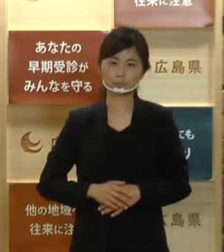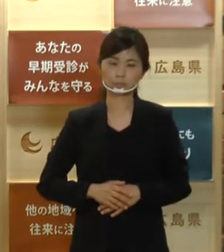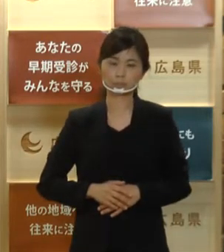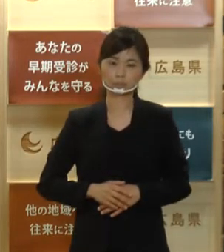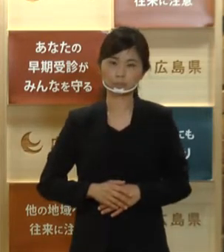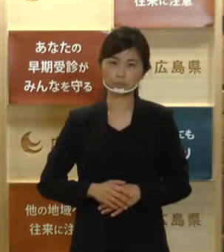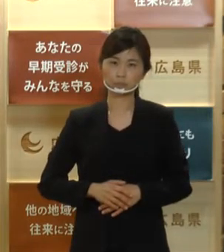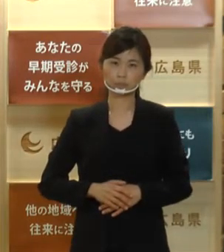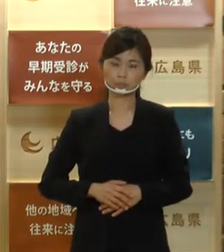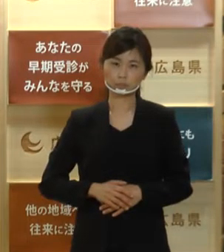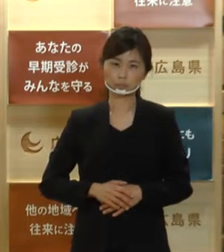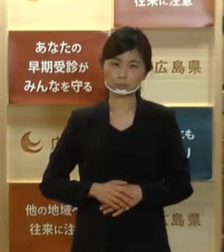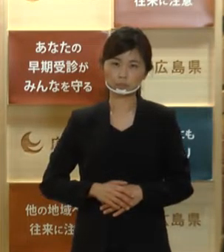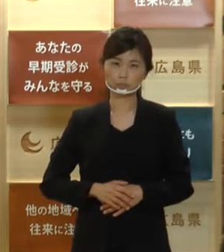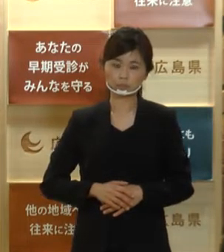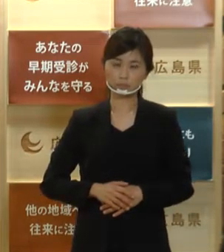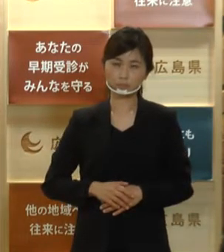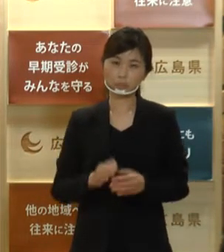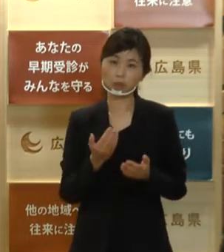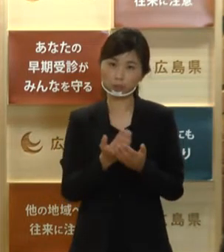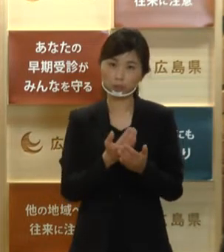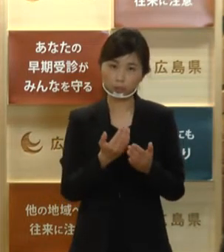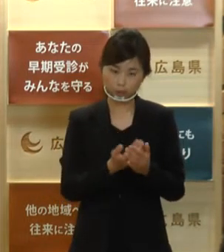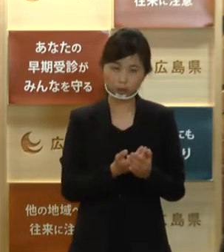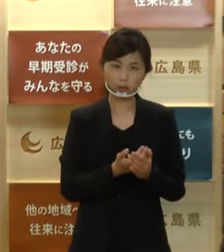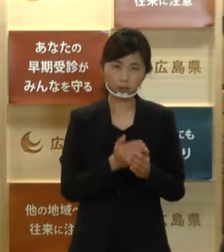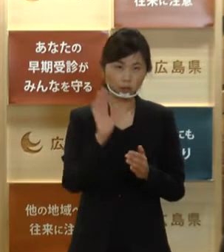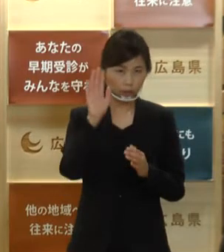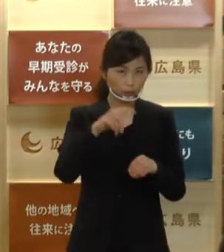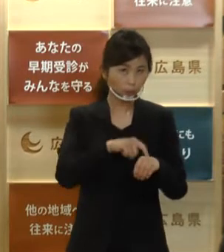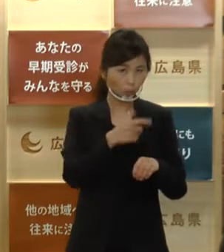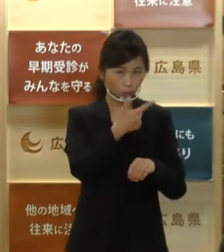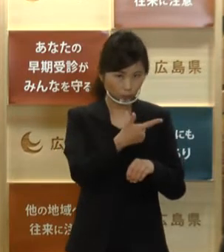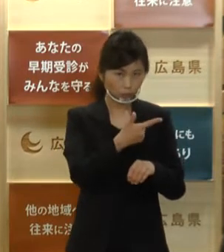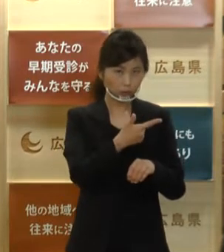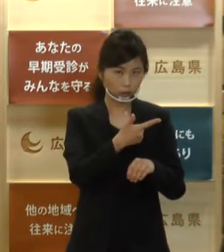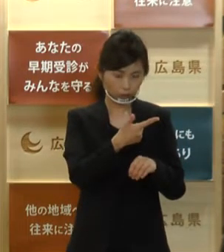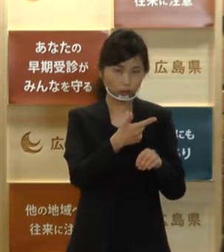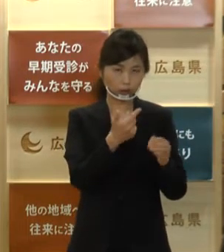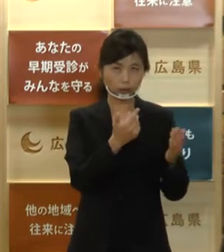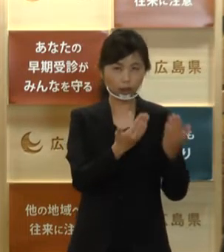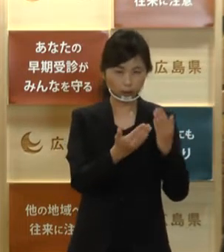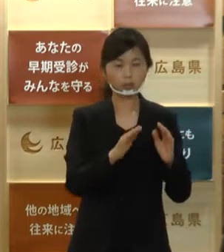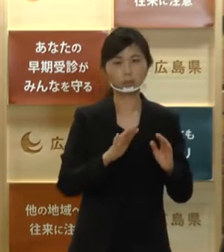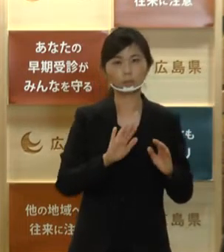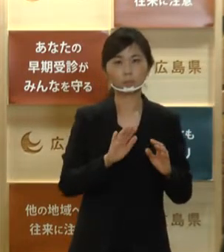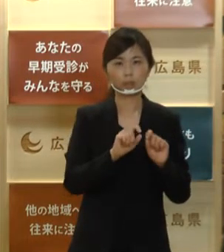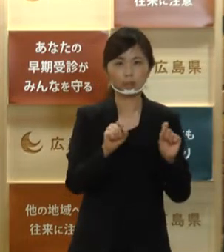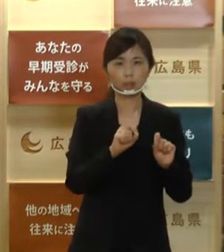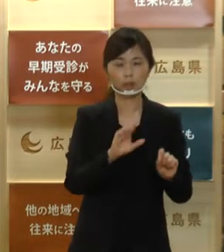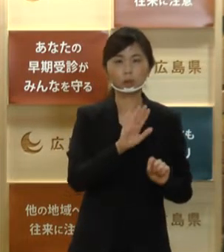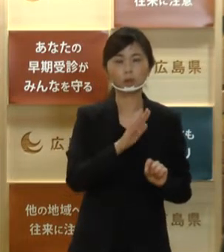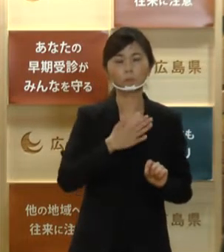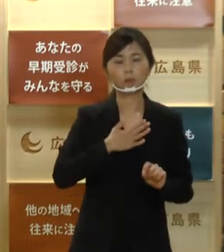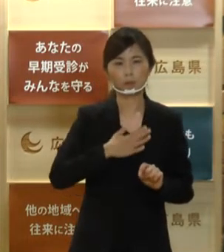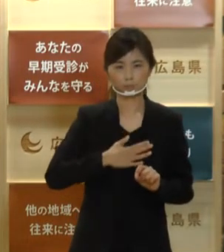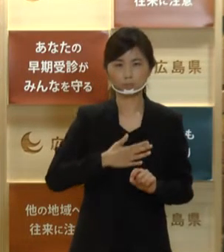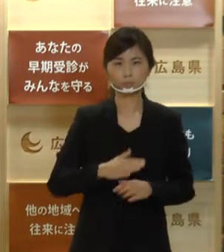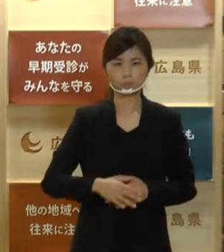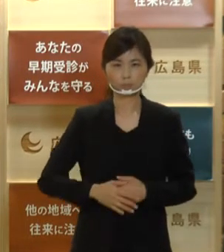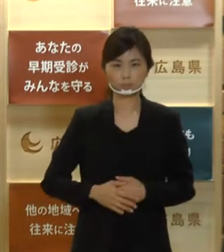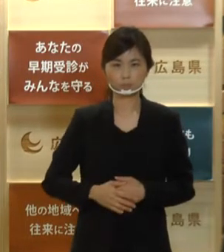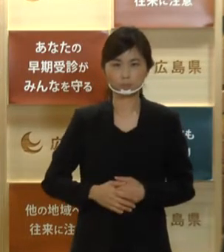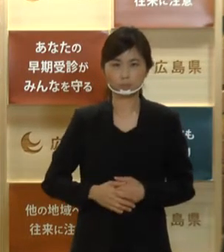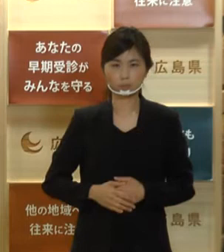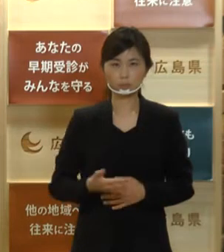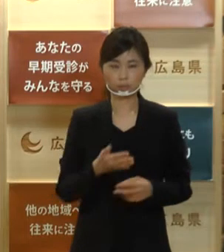で、残りについては本日の18時以降判断する予定になっています。で、次に事業所集